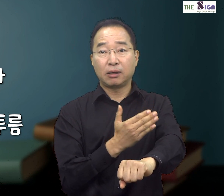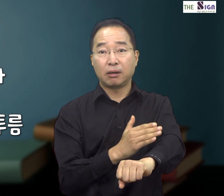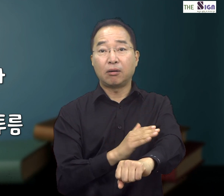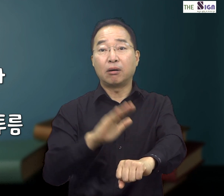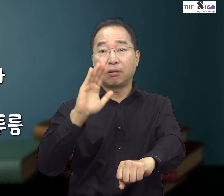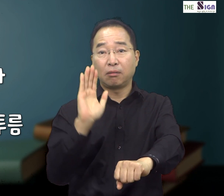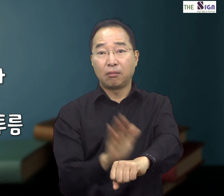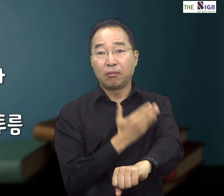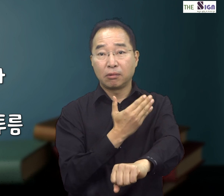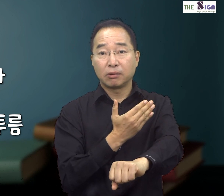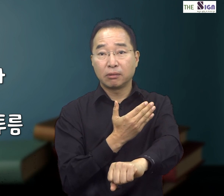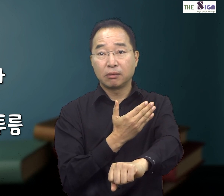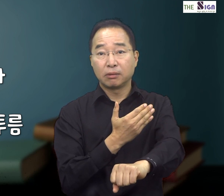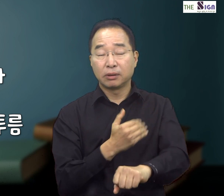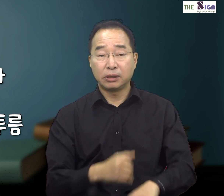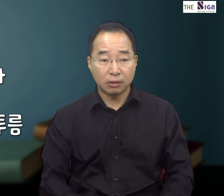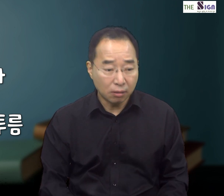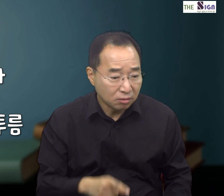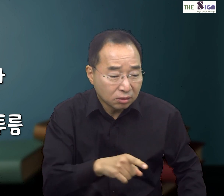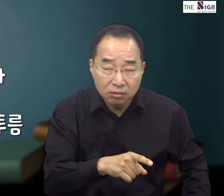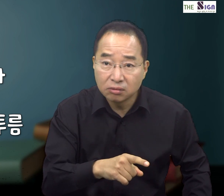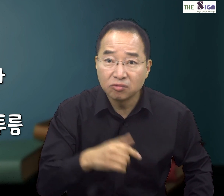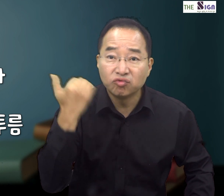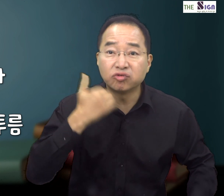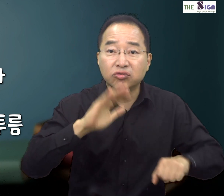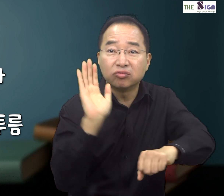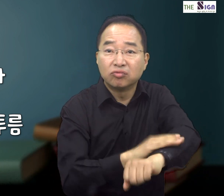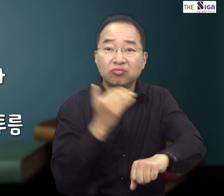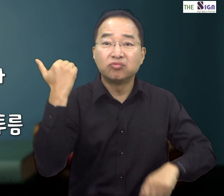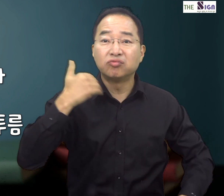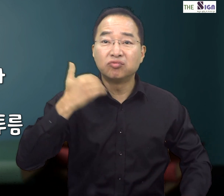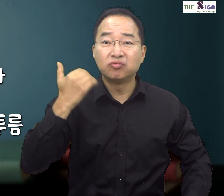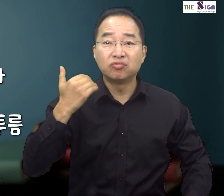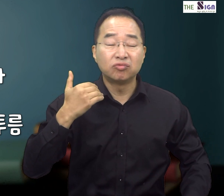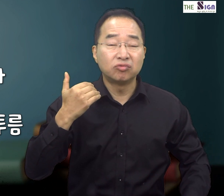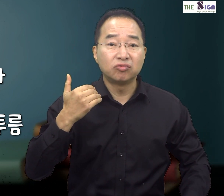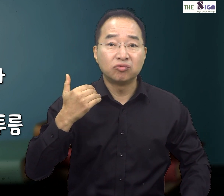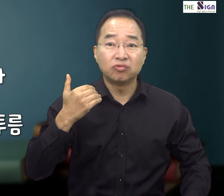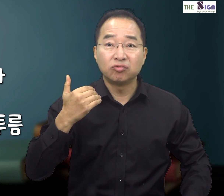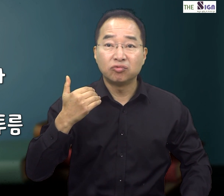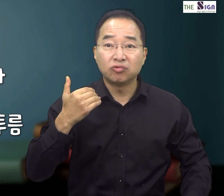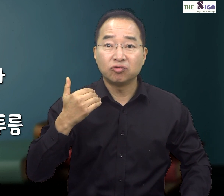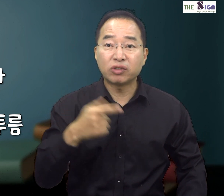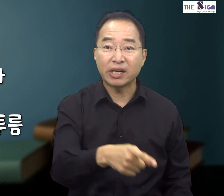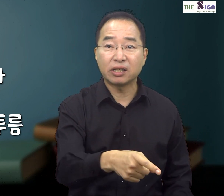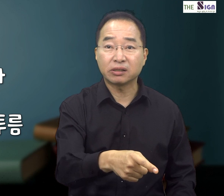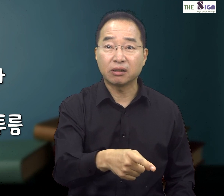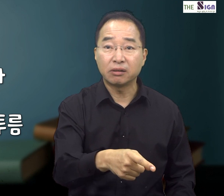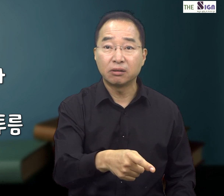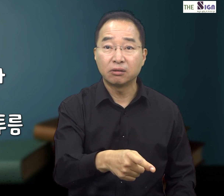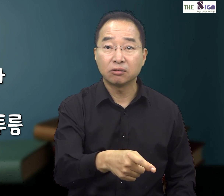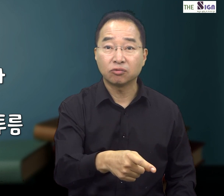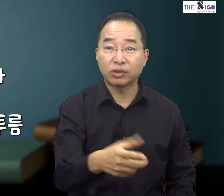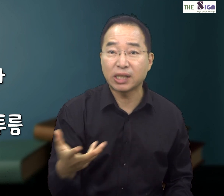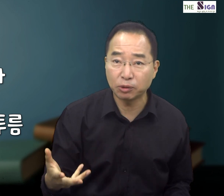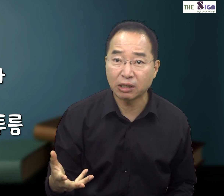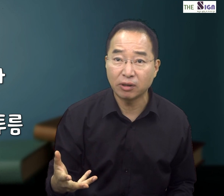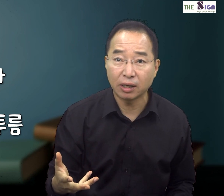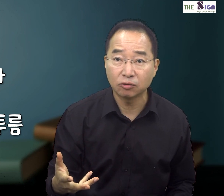그래서 누구? 누가 이렇게 했어? 누가 잘못한 거야?